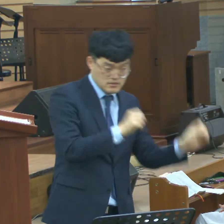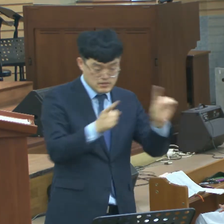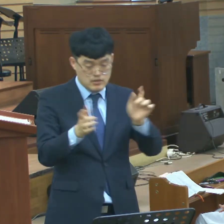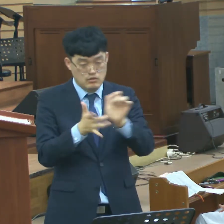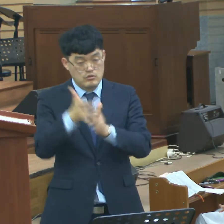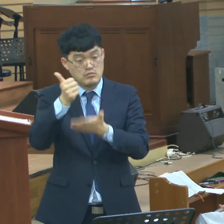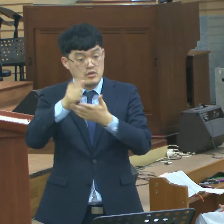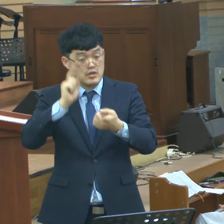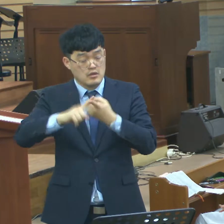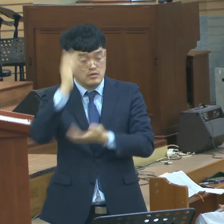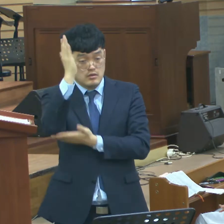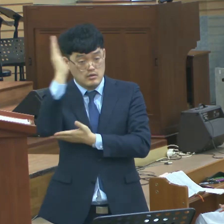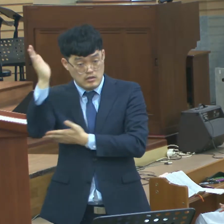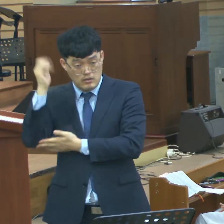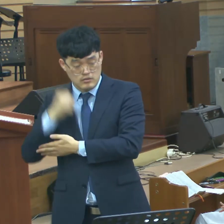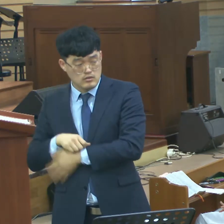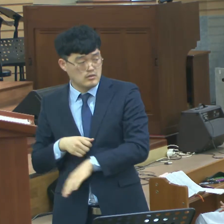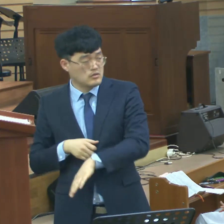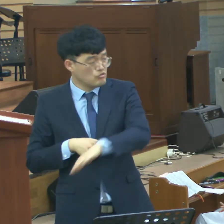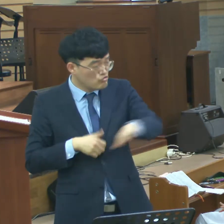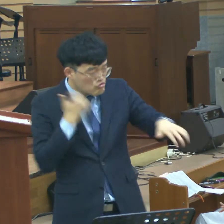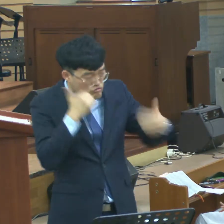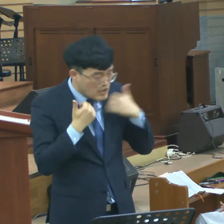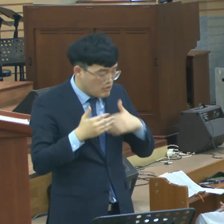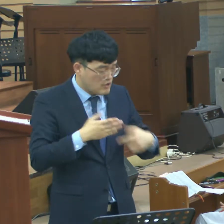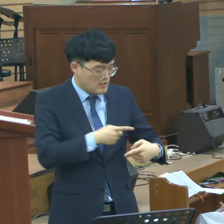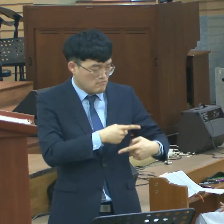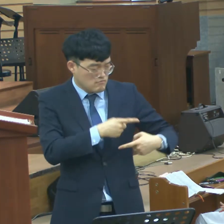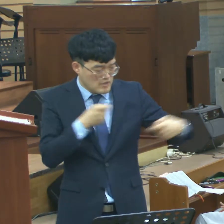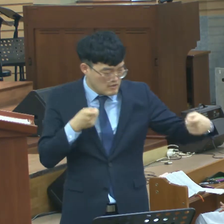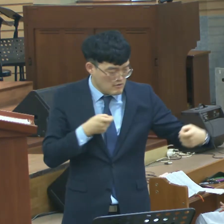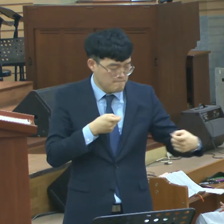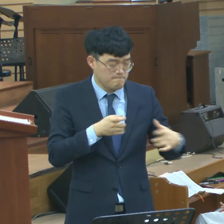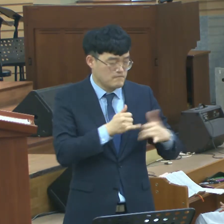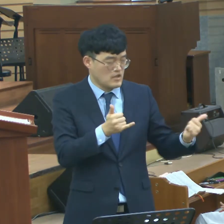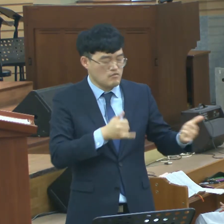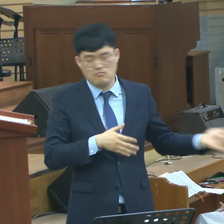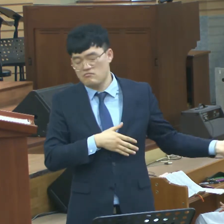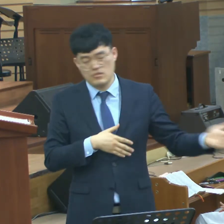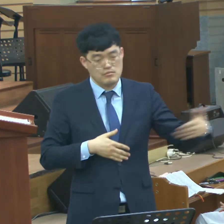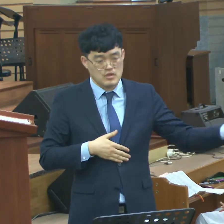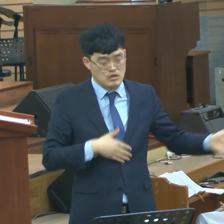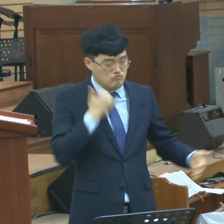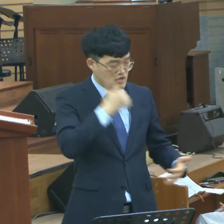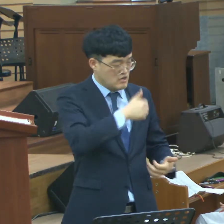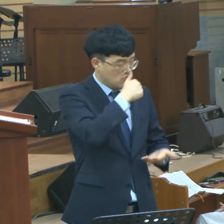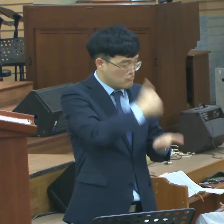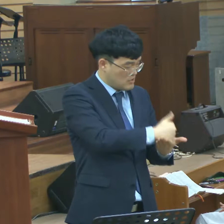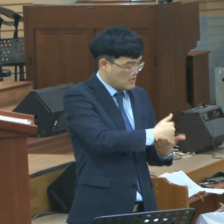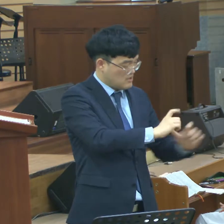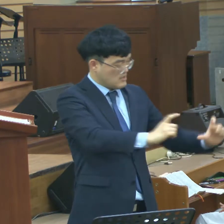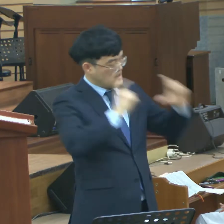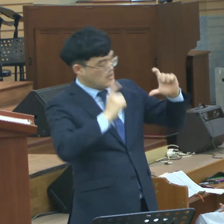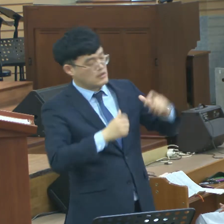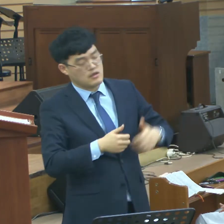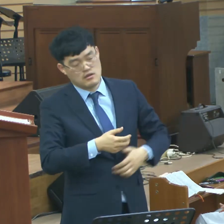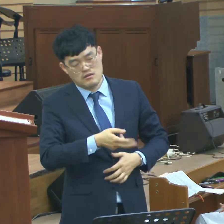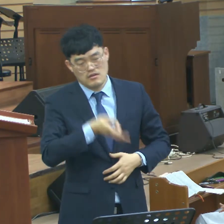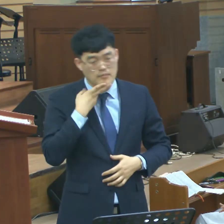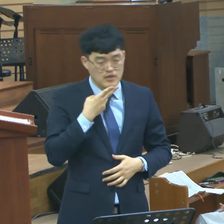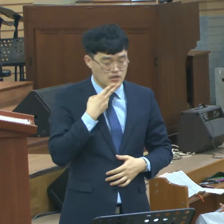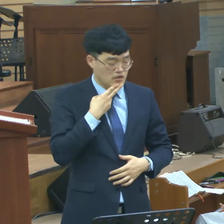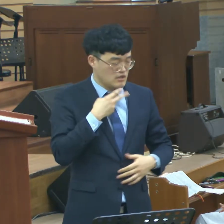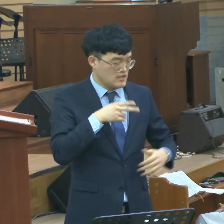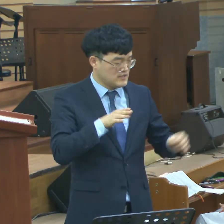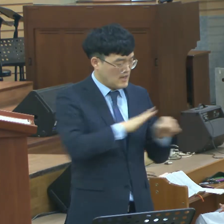하면서 누가 우리를 대적하리요? 누가 정죄하리요? 누가 우리를 그리스도의 사랑에서 끊으리요? 이 세